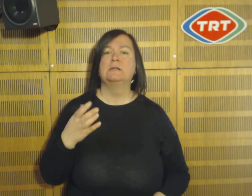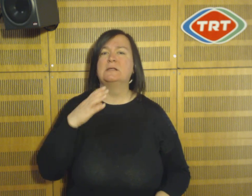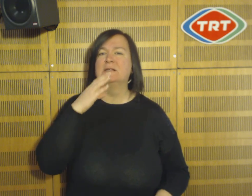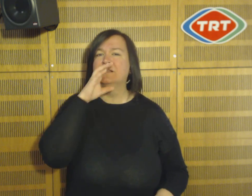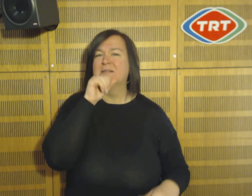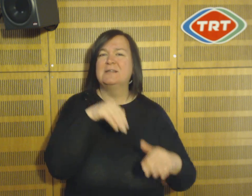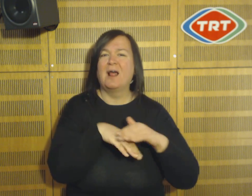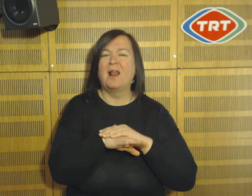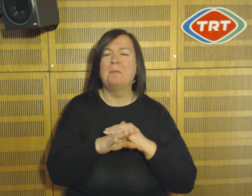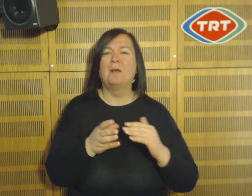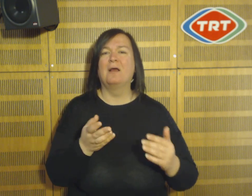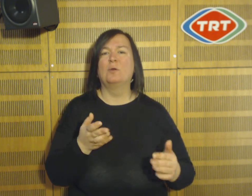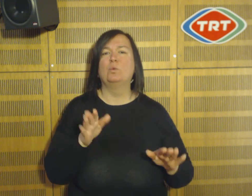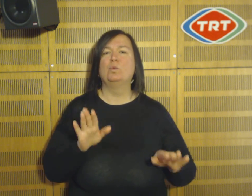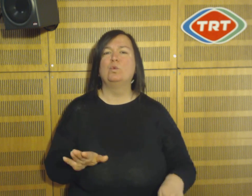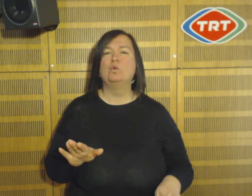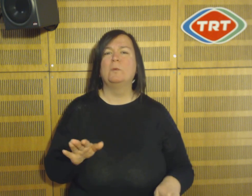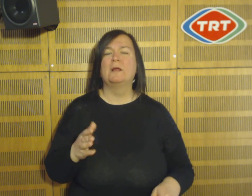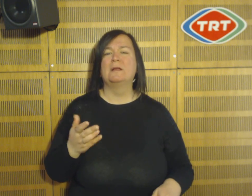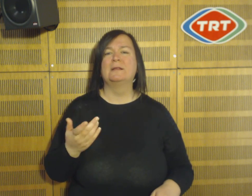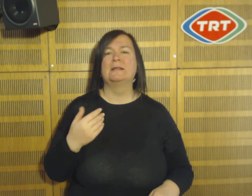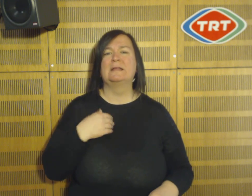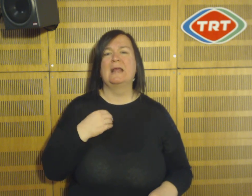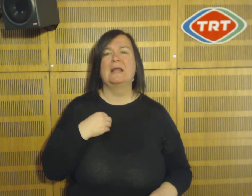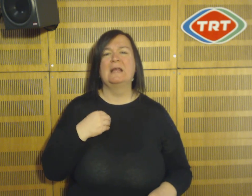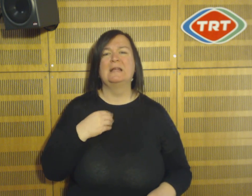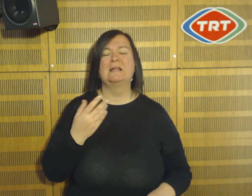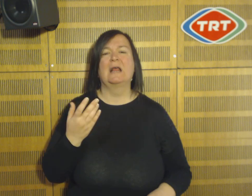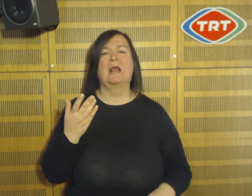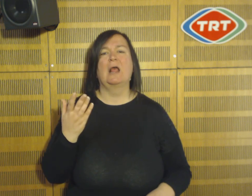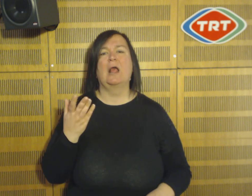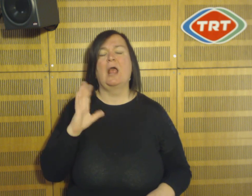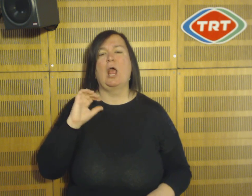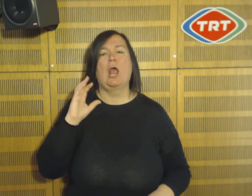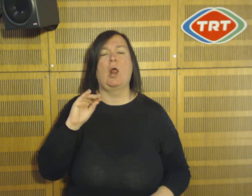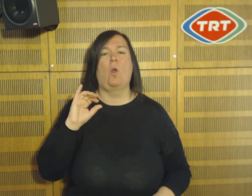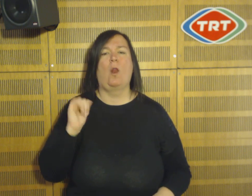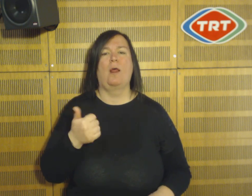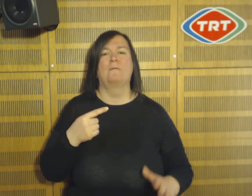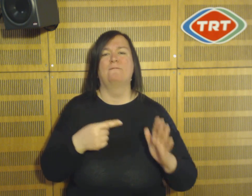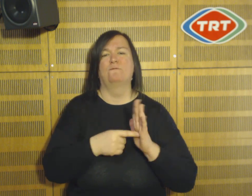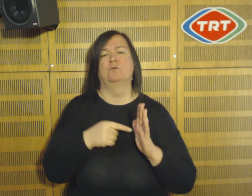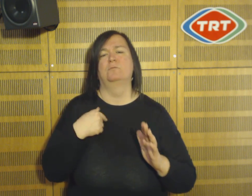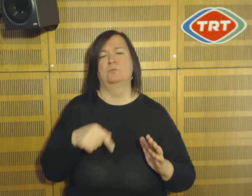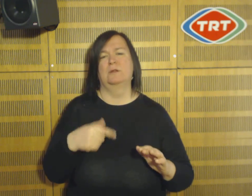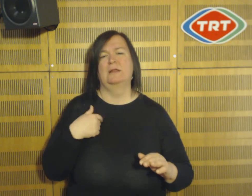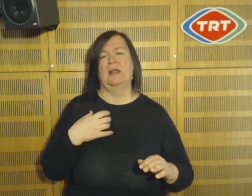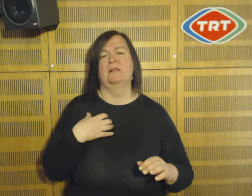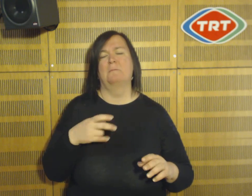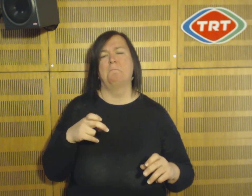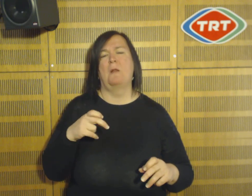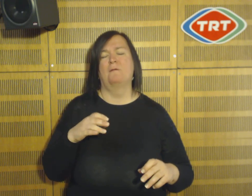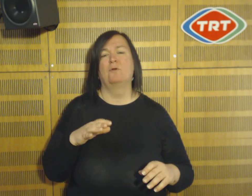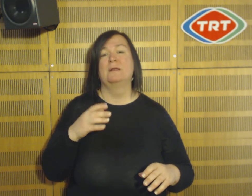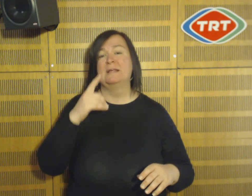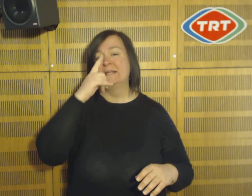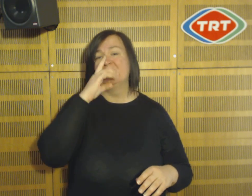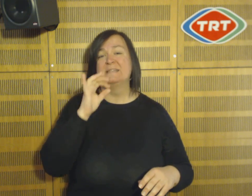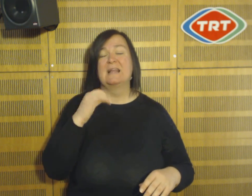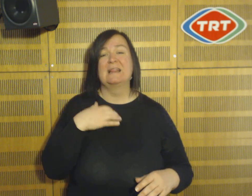Eee durdurmak Çünkü irade dışında olan bir şey en önemli vurgu yapmak istediğimiz şey bu bizim kendi platformumuzda da insanın iradesi dışında olan bir şey